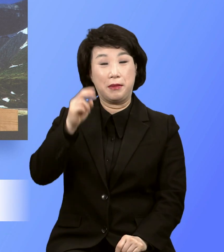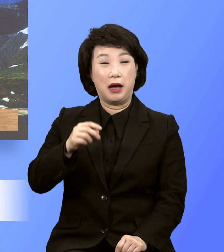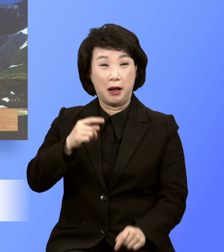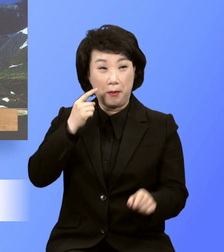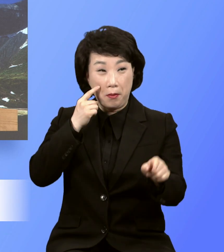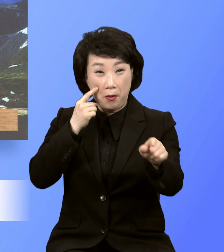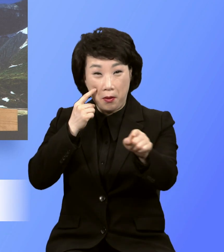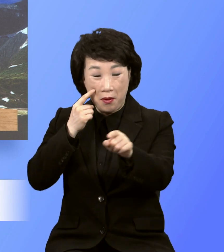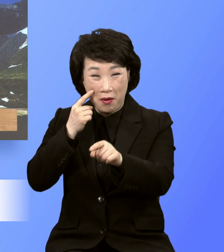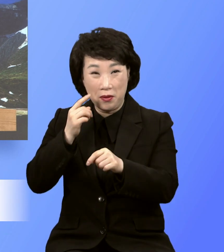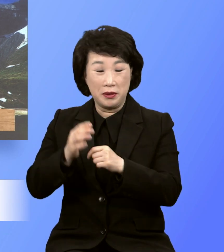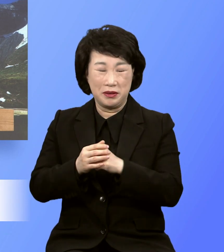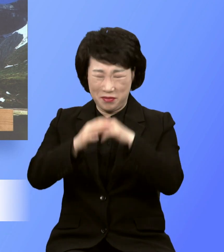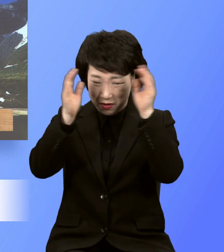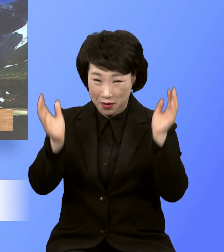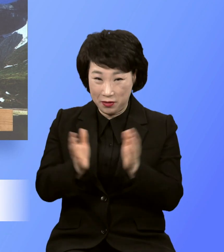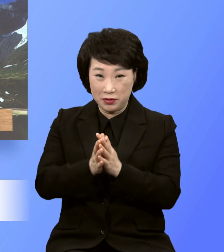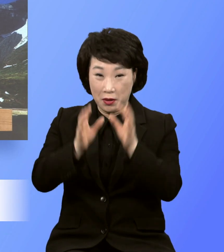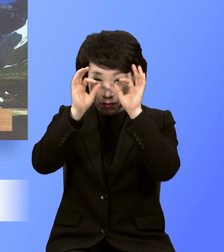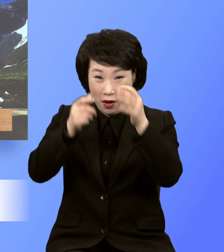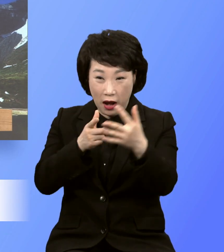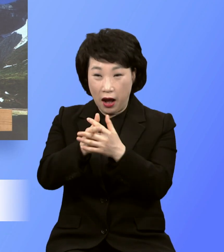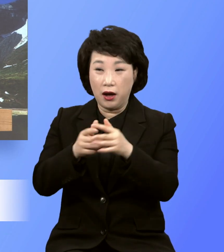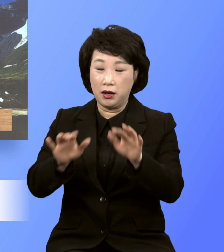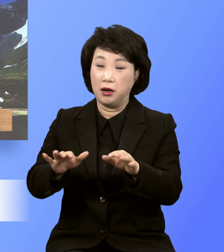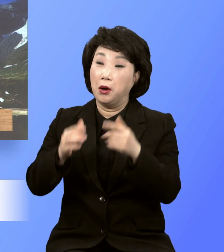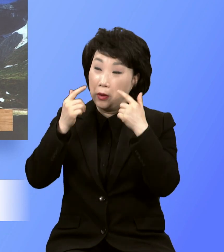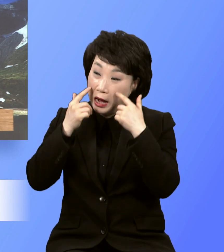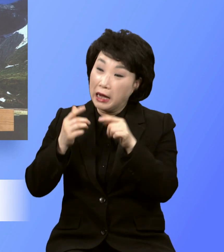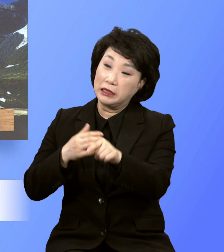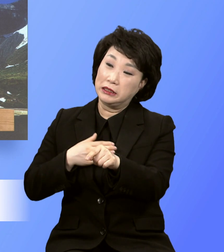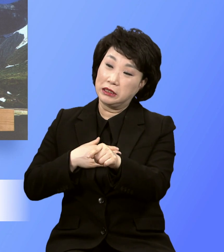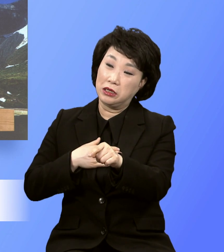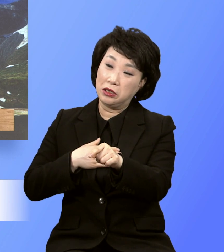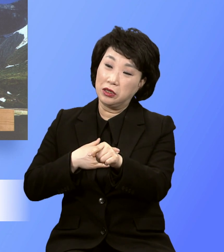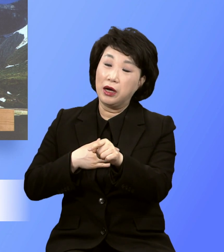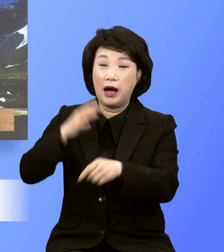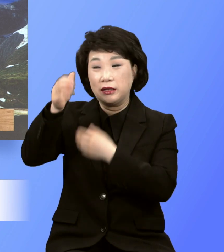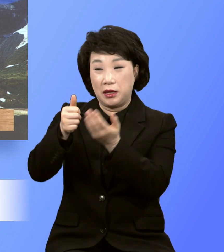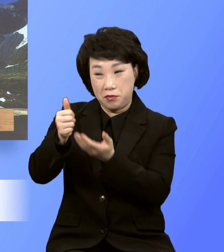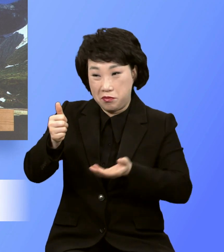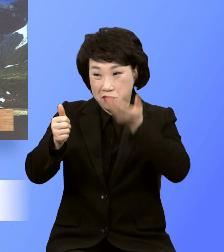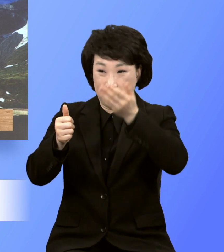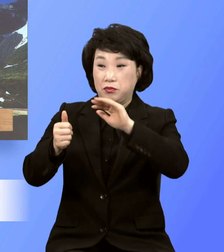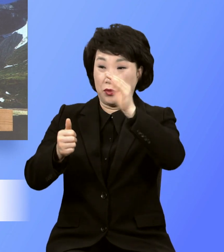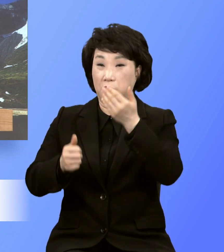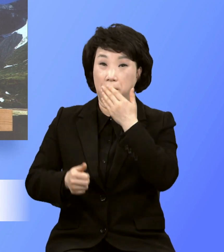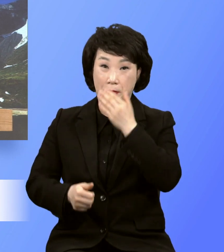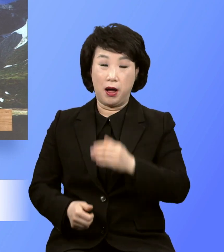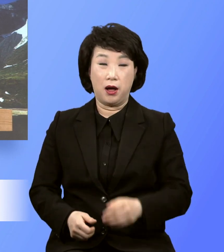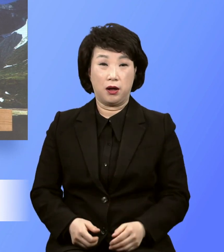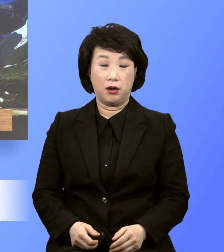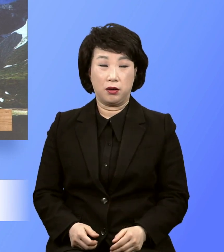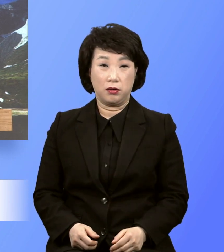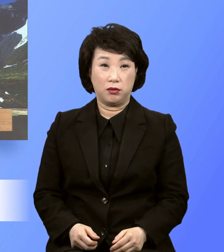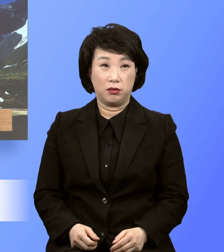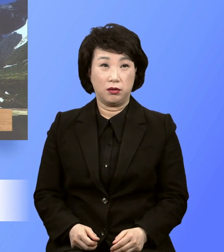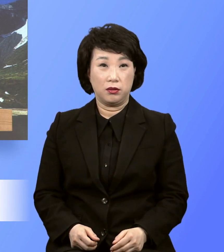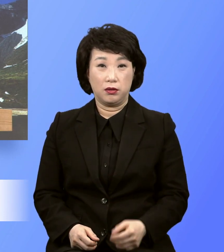보이지 않는 것이 없이 보이는 네가 확실하게 하나님처럼 될 것이다